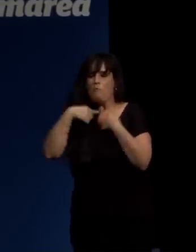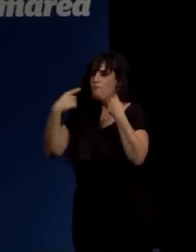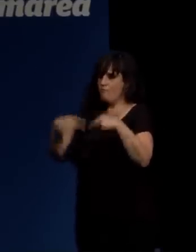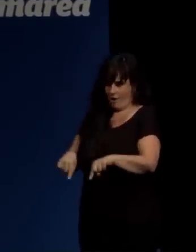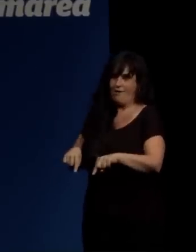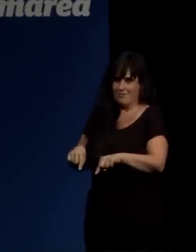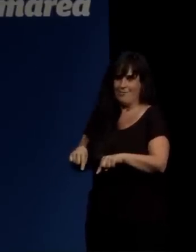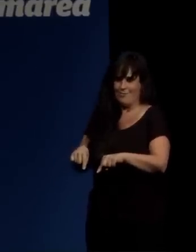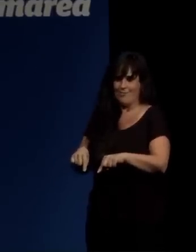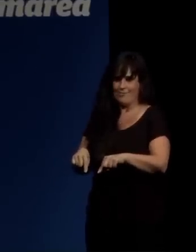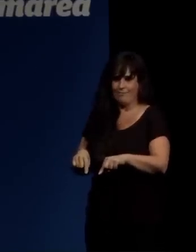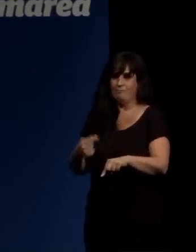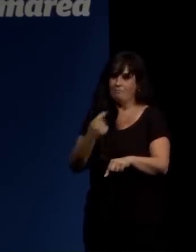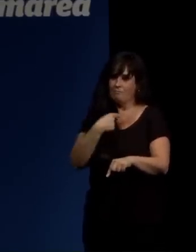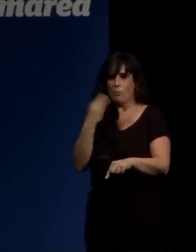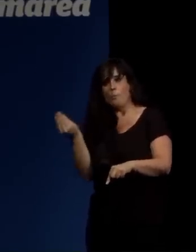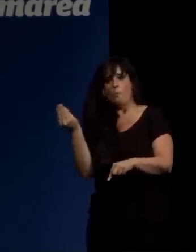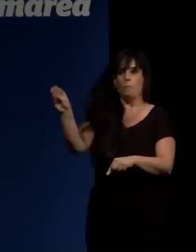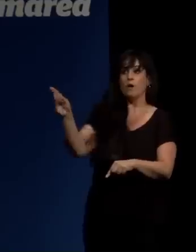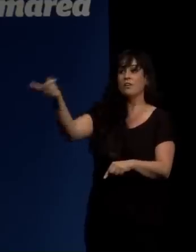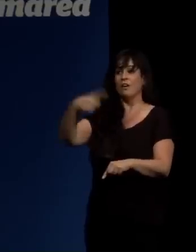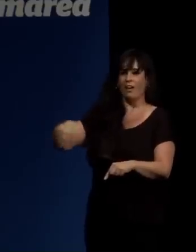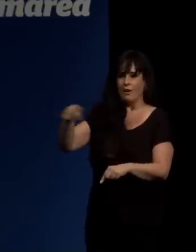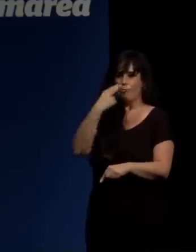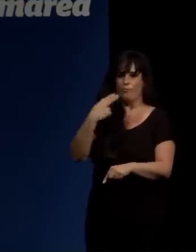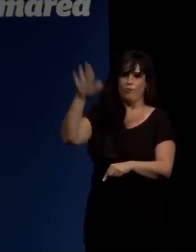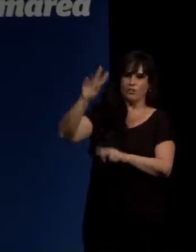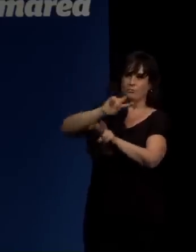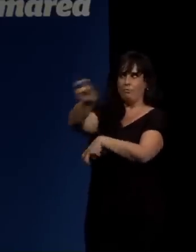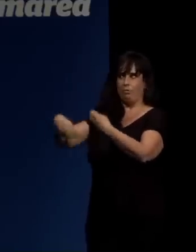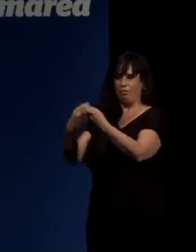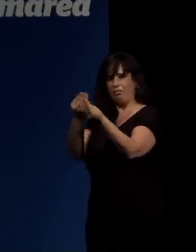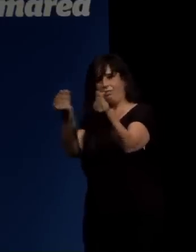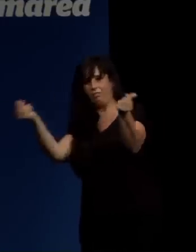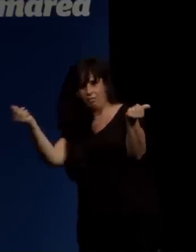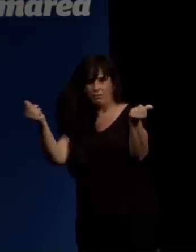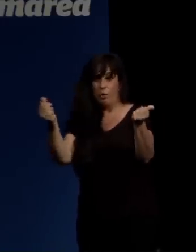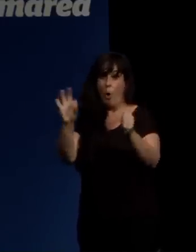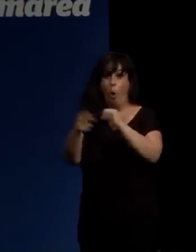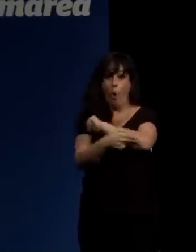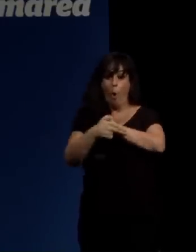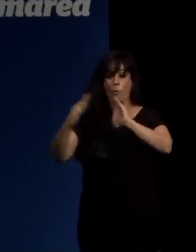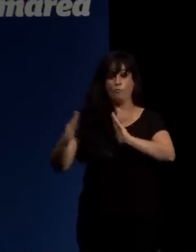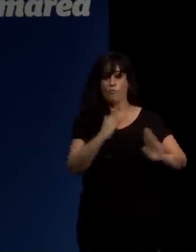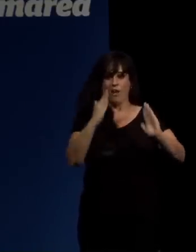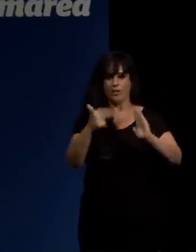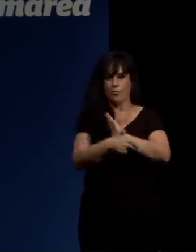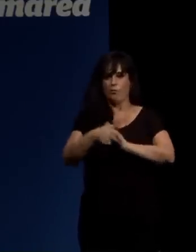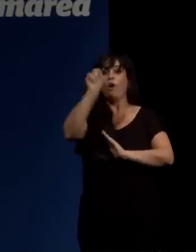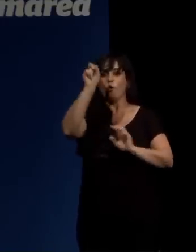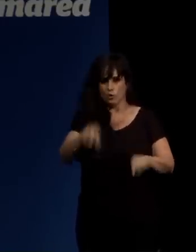máis. Son a metamorfose do fascismo, do franquismo sin Franco, condenado a derrota